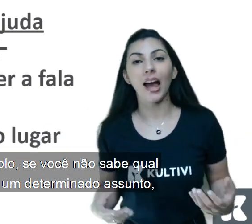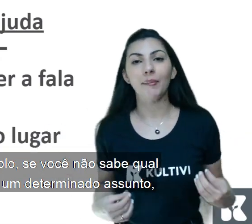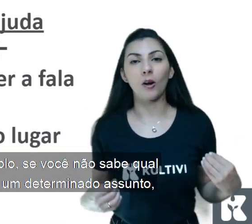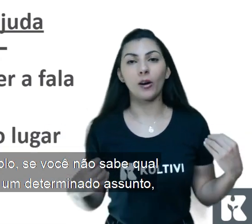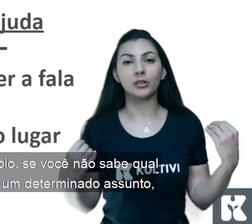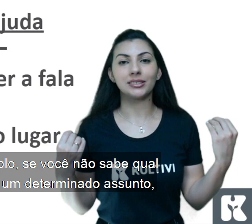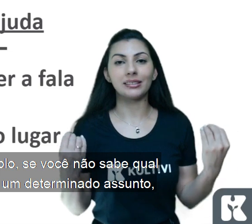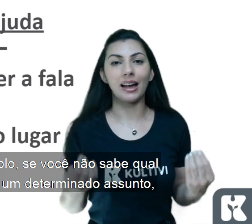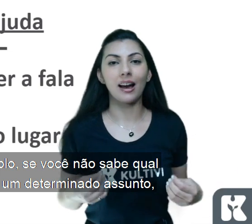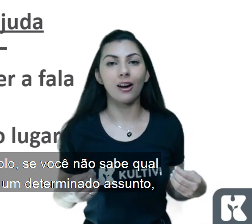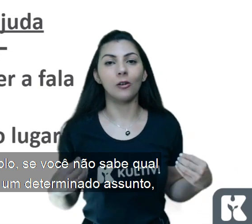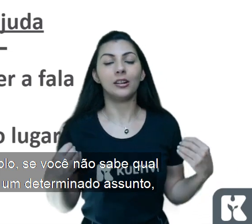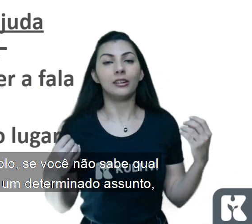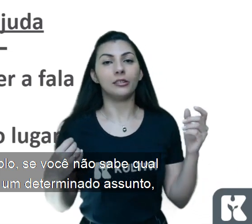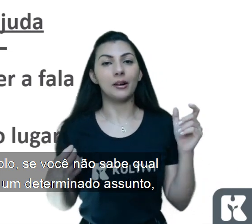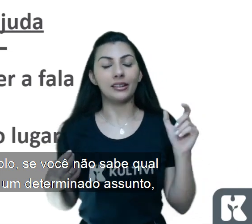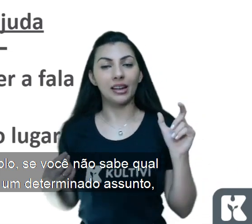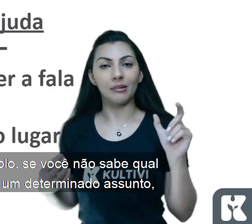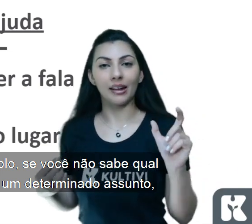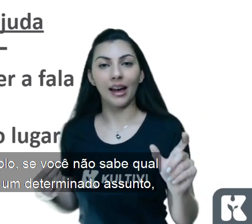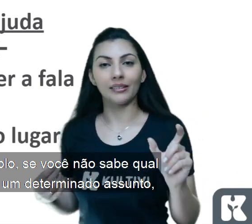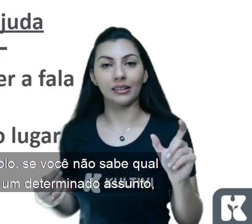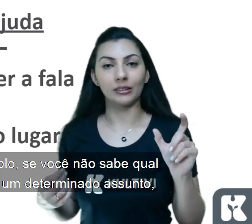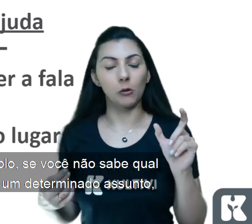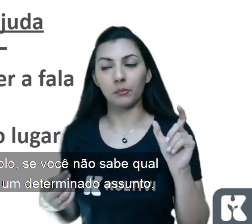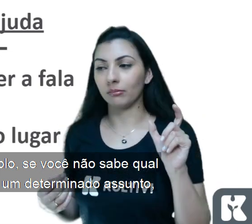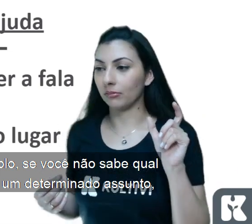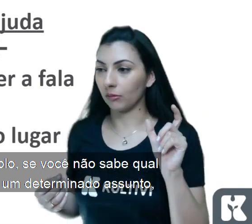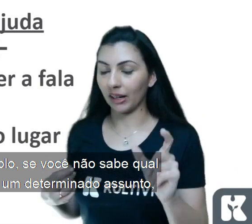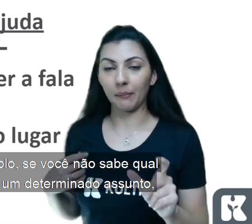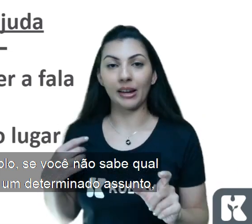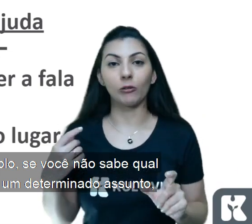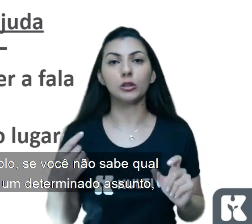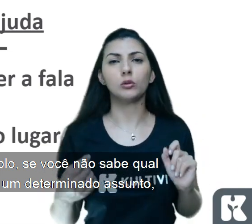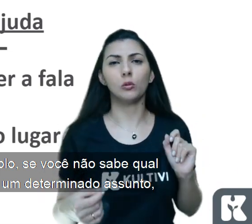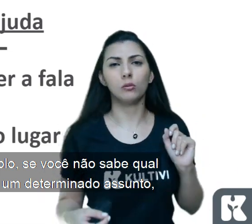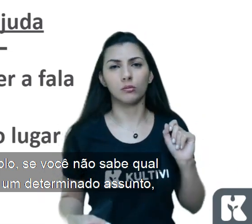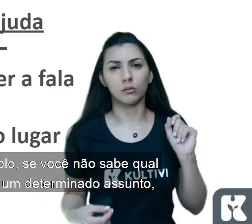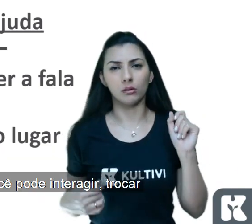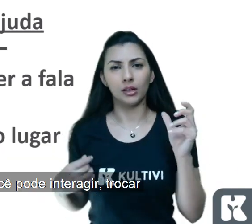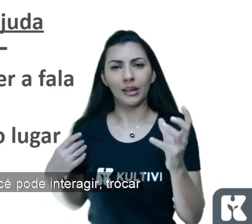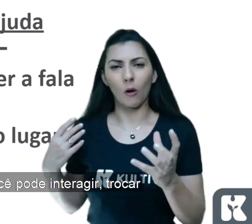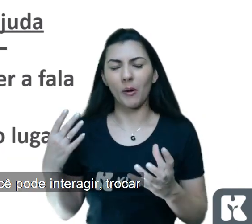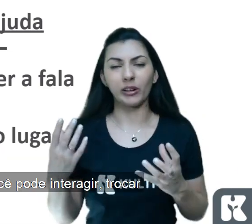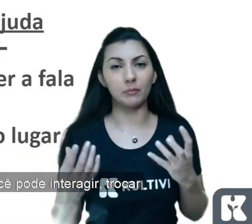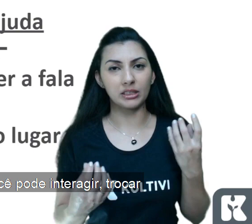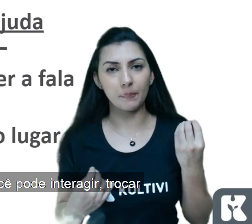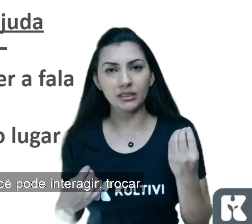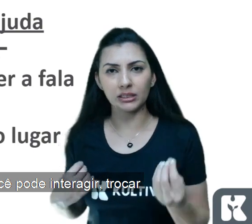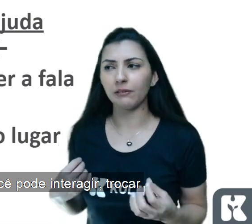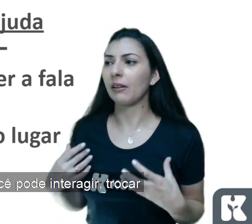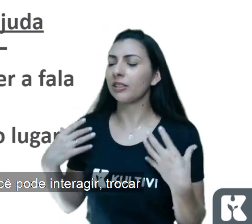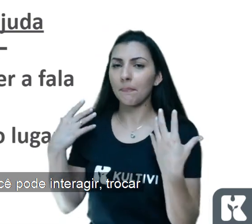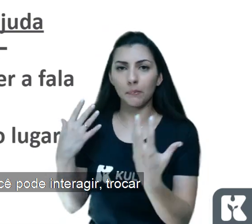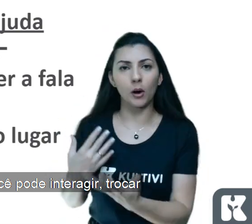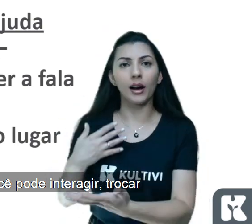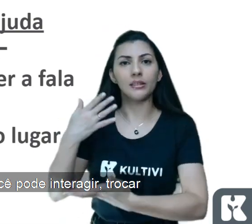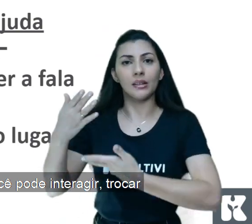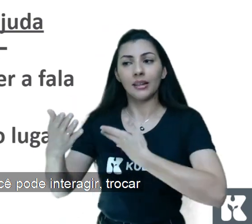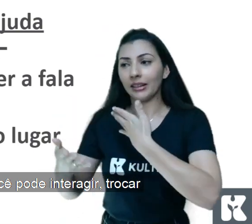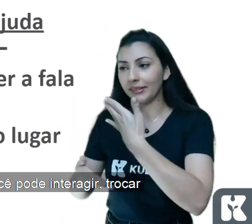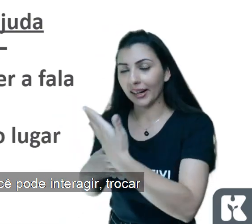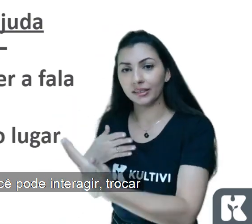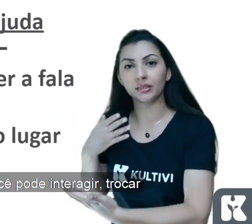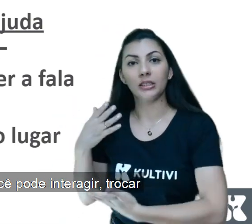não sabe qual que é o sinal de um determinado assunto, alguma coisa muito específica, você